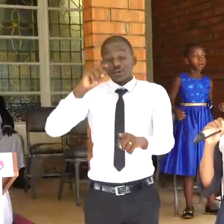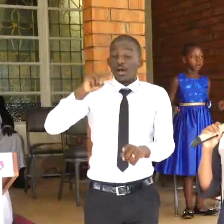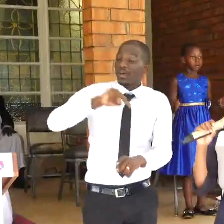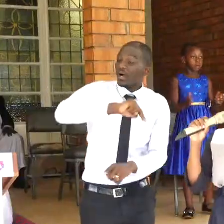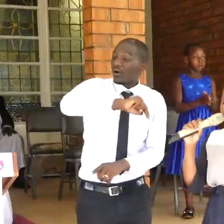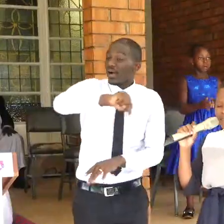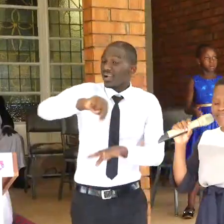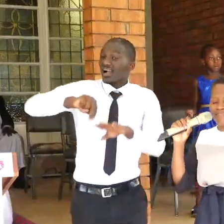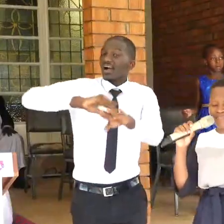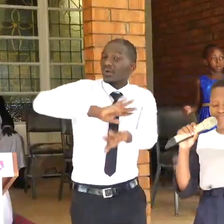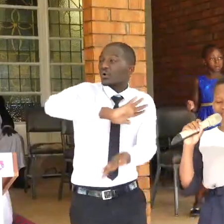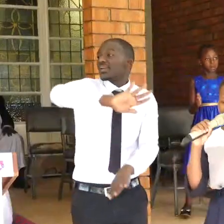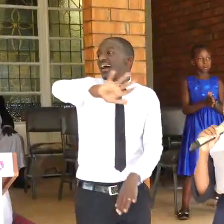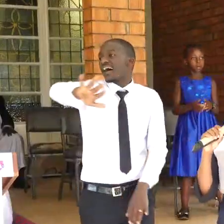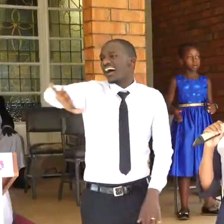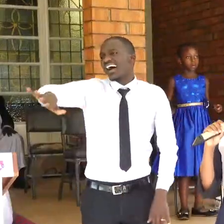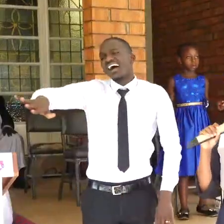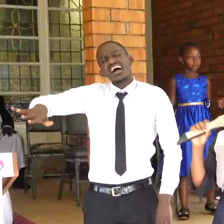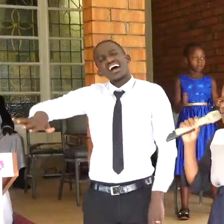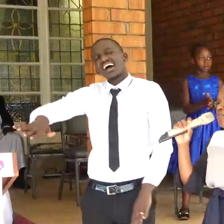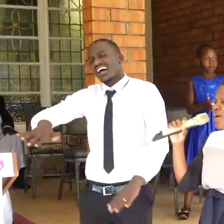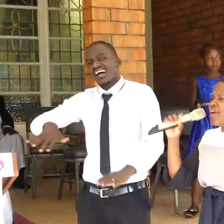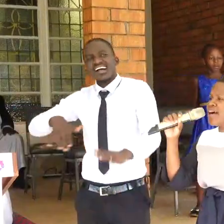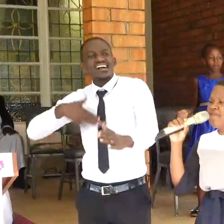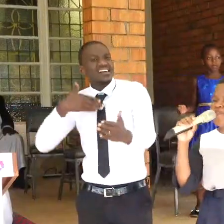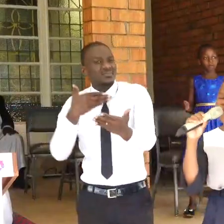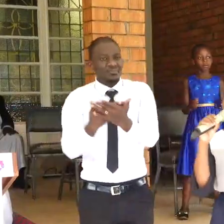W'amawanga. W'amawanga gona.